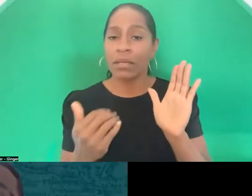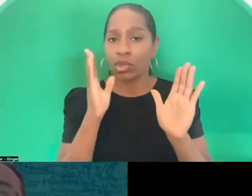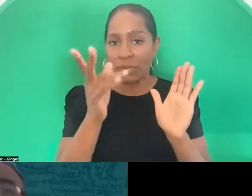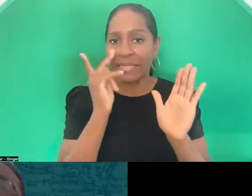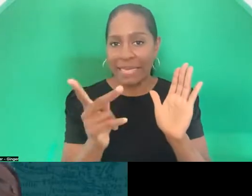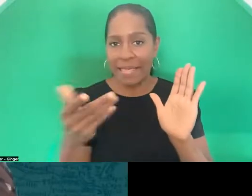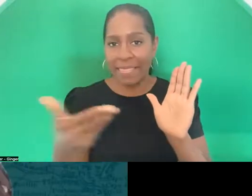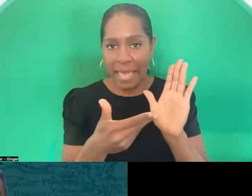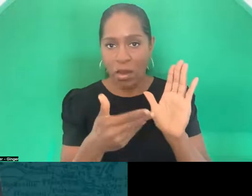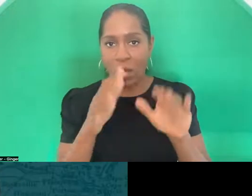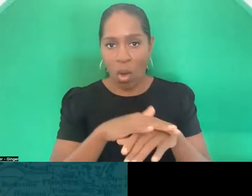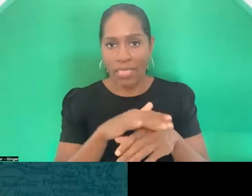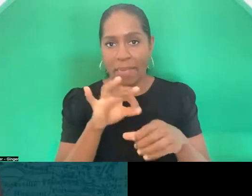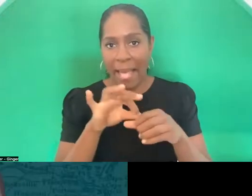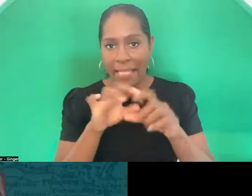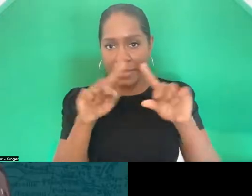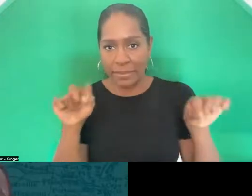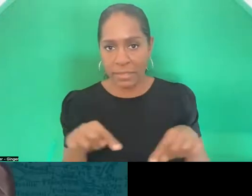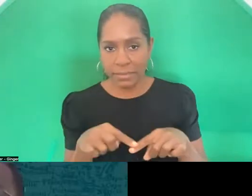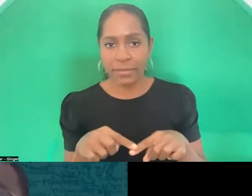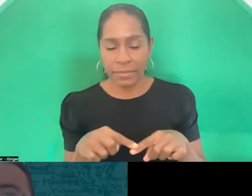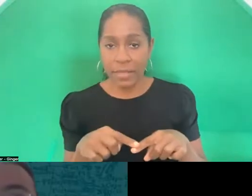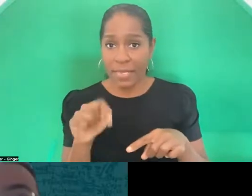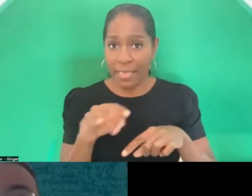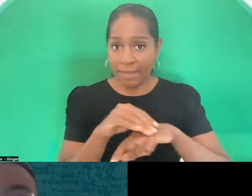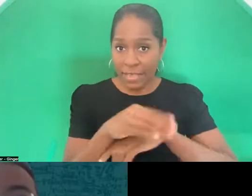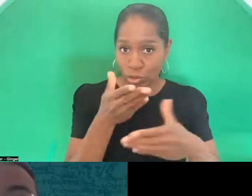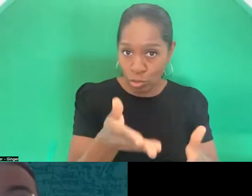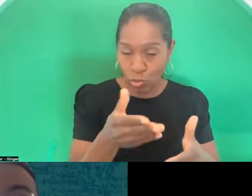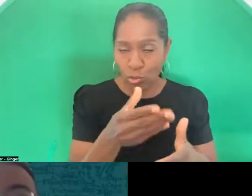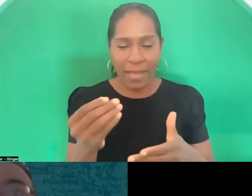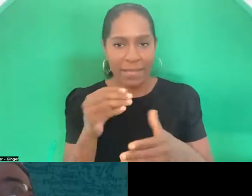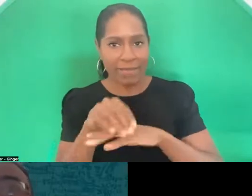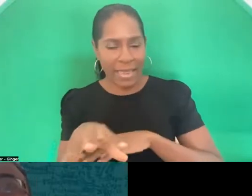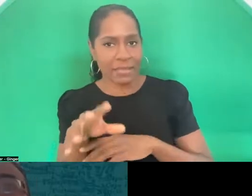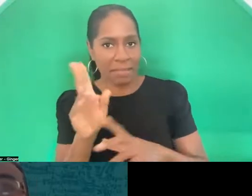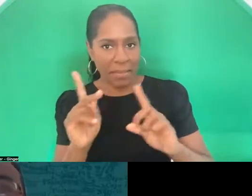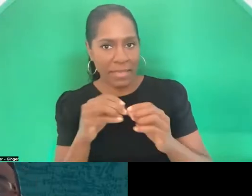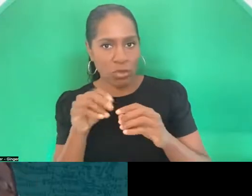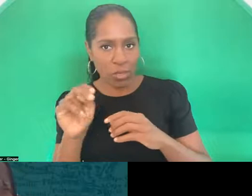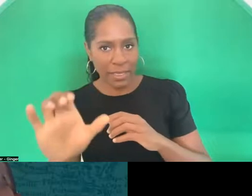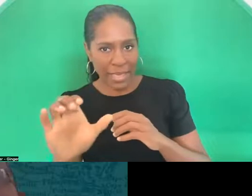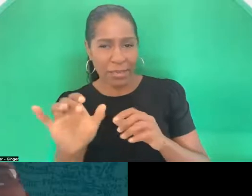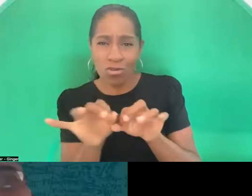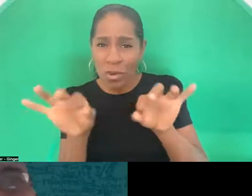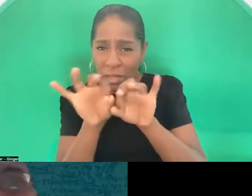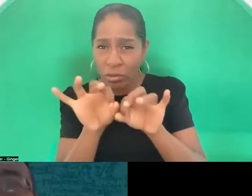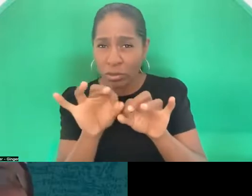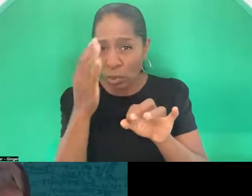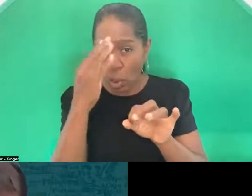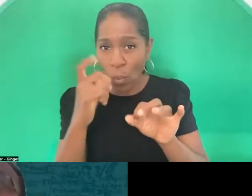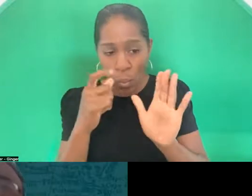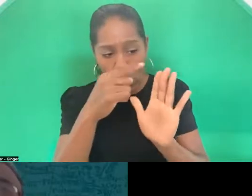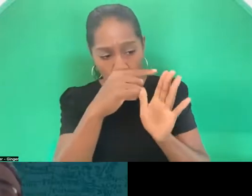afectan a ustedes pero afectan las generaciones futuras de Carolina del Norte eso es vital tenemos una oportunidad